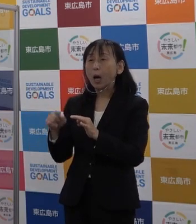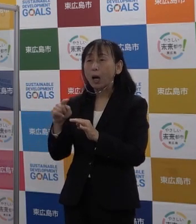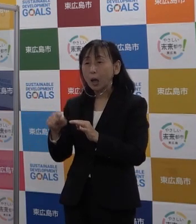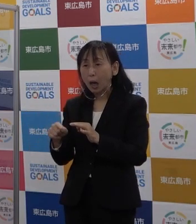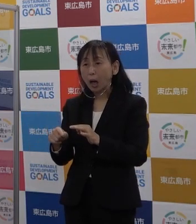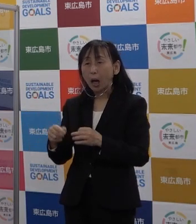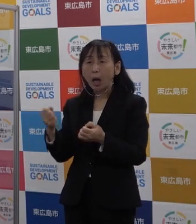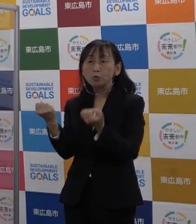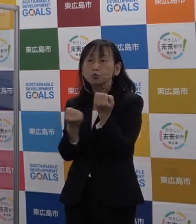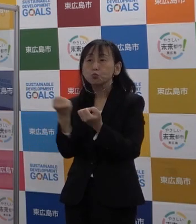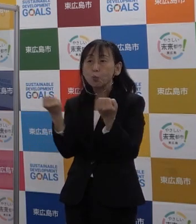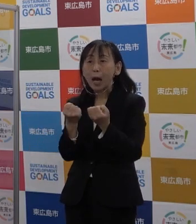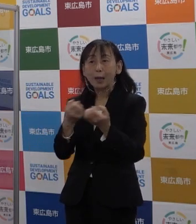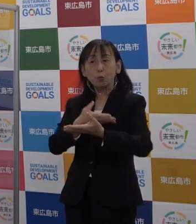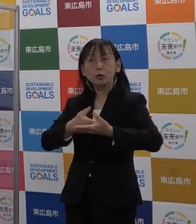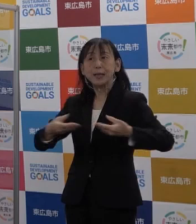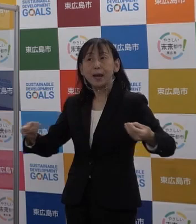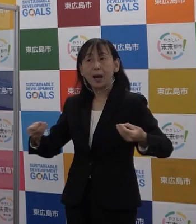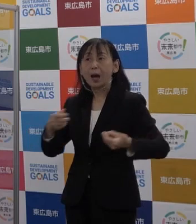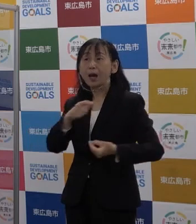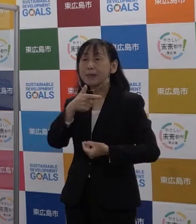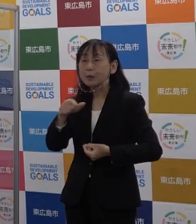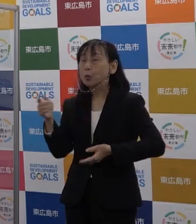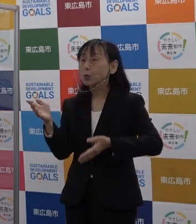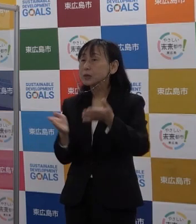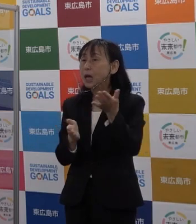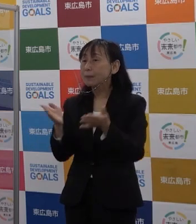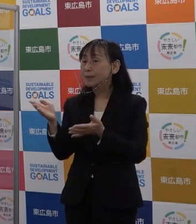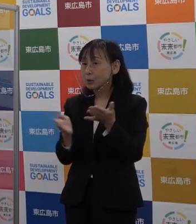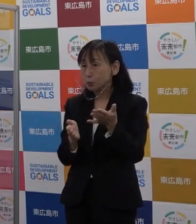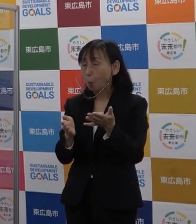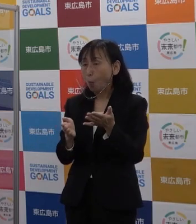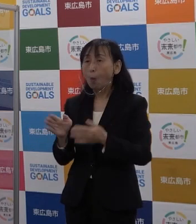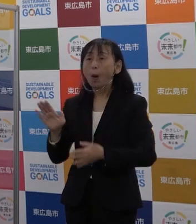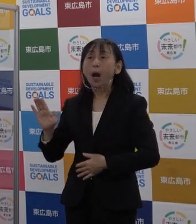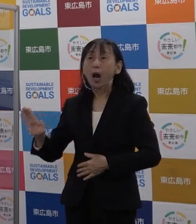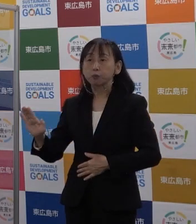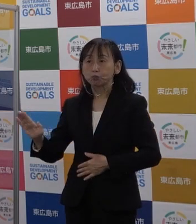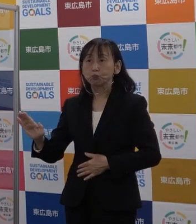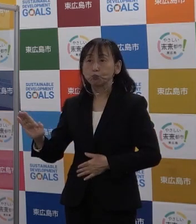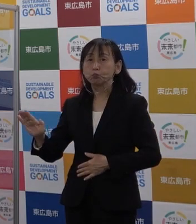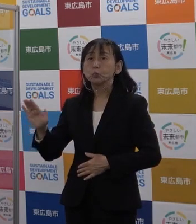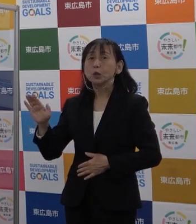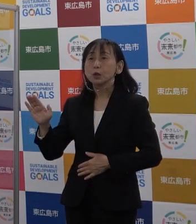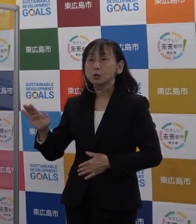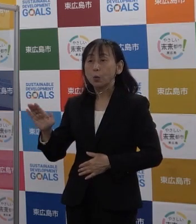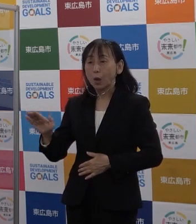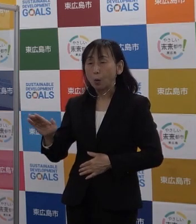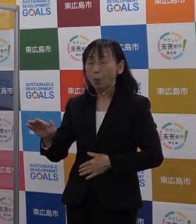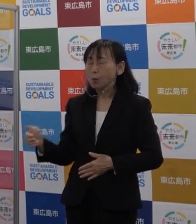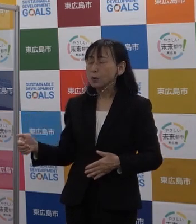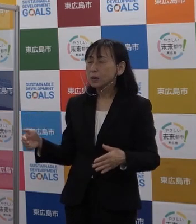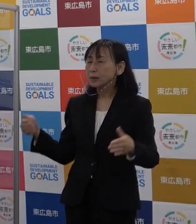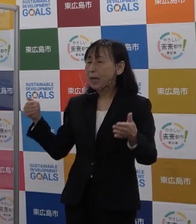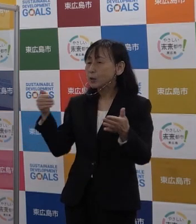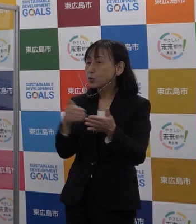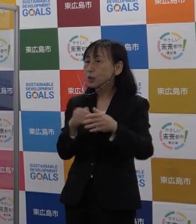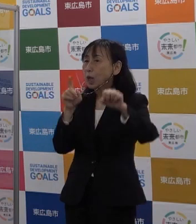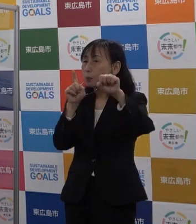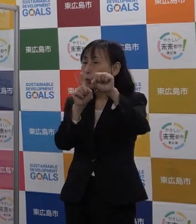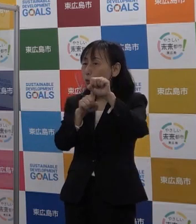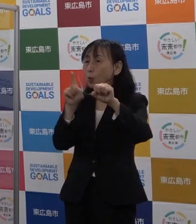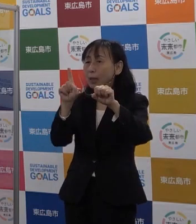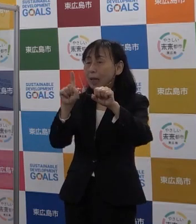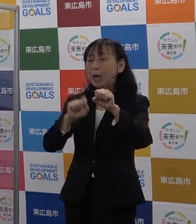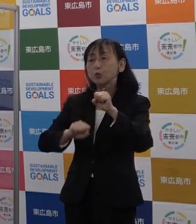などシェアリングサービスなどの提供をしていますけども基本的にこれらを最終的には取り組んだ